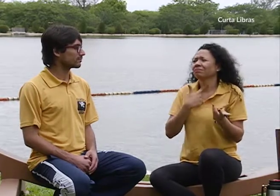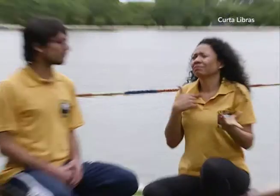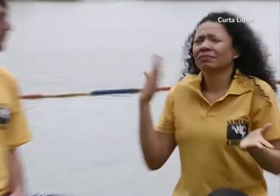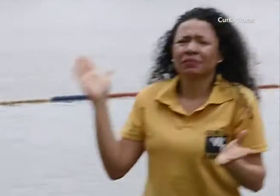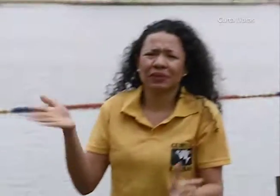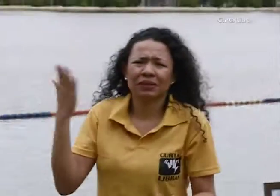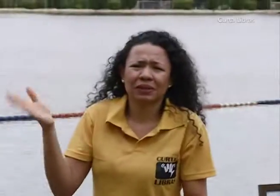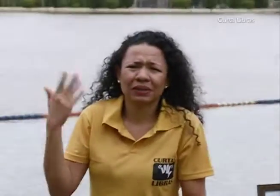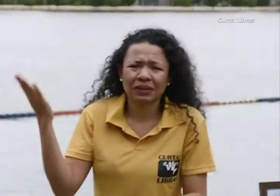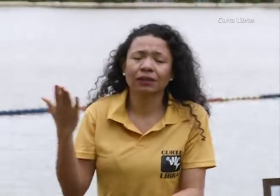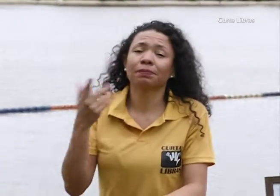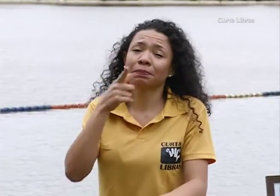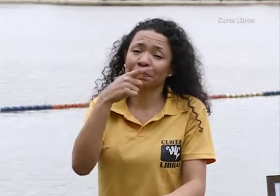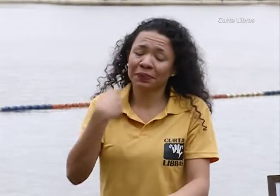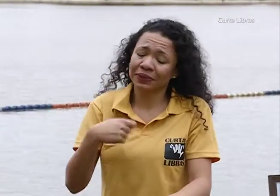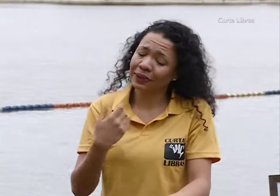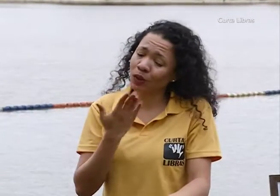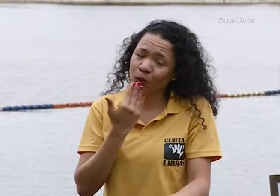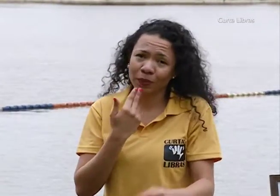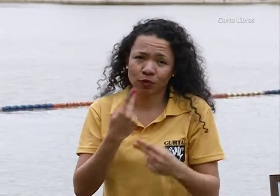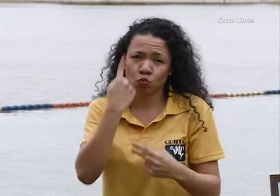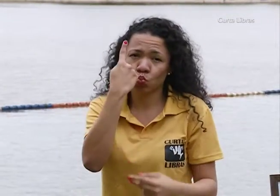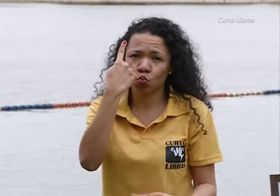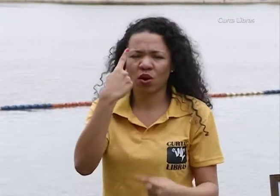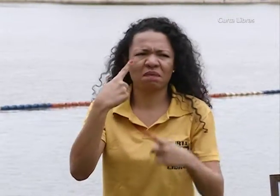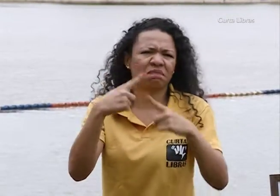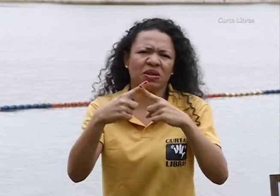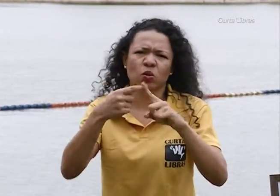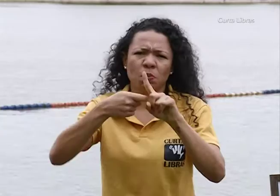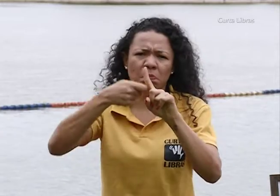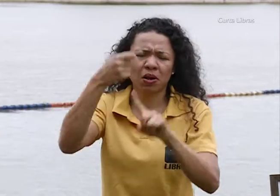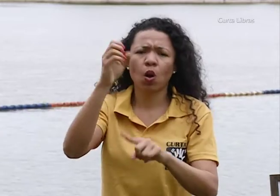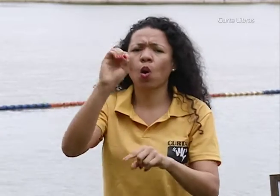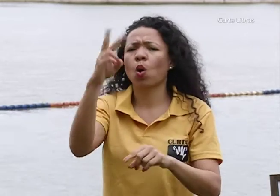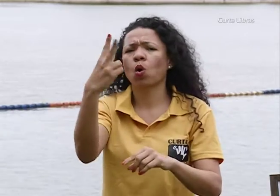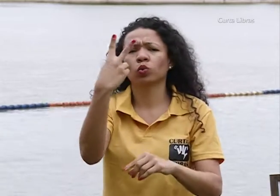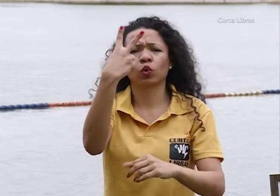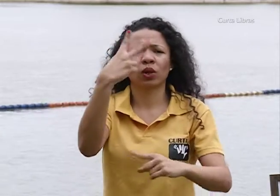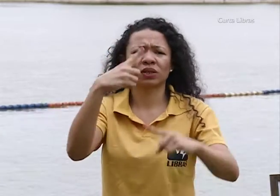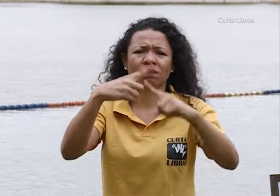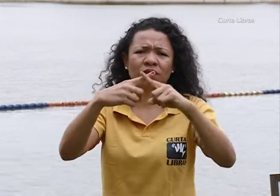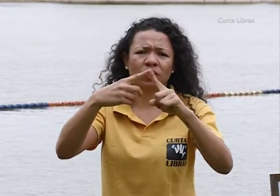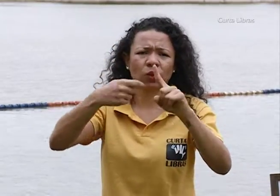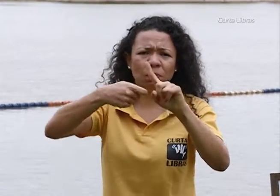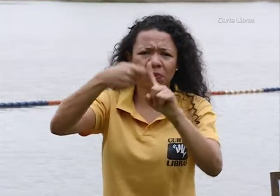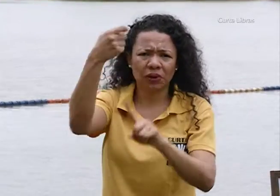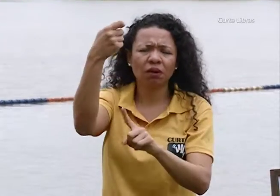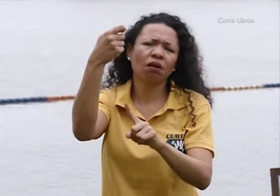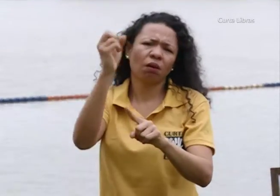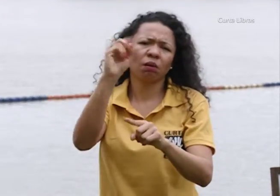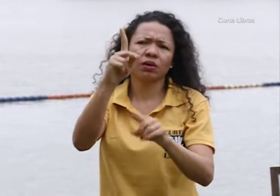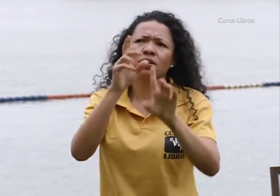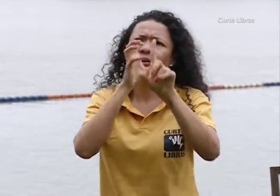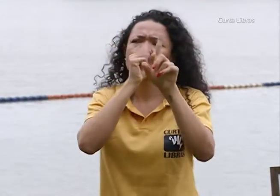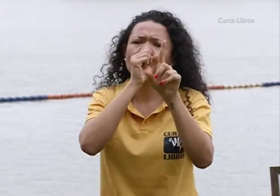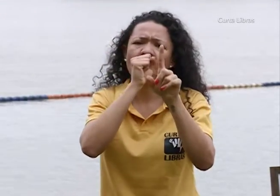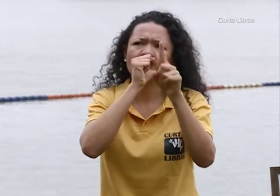comer churrasco, comer pizza, tem muitos e muitos outros desejos. É preciso fazer uma vez